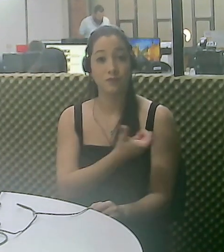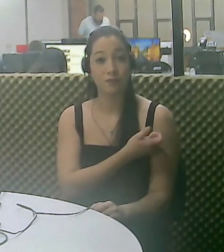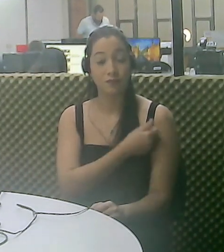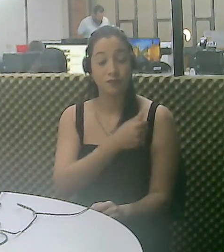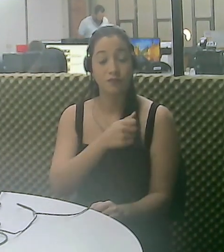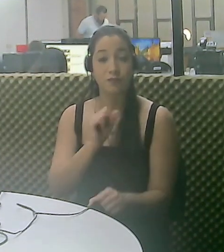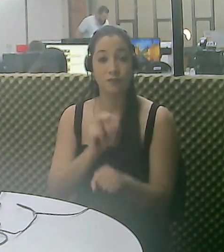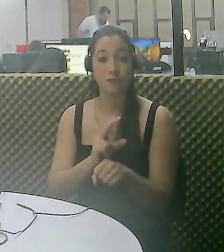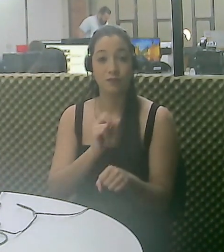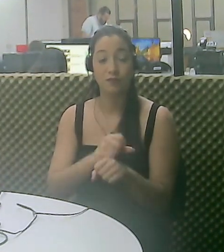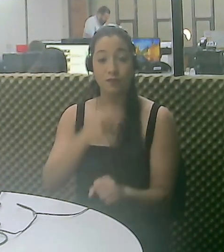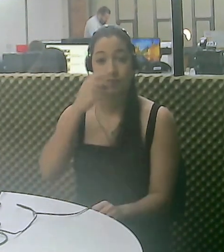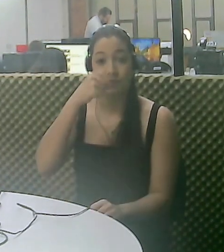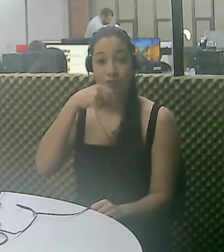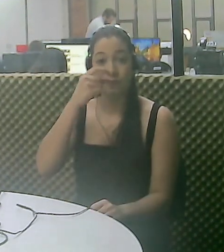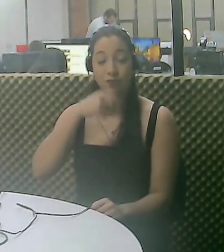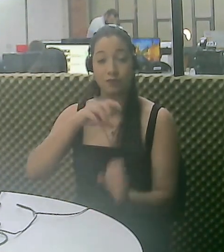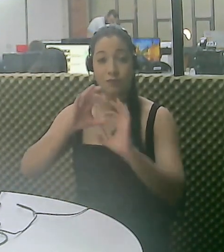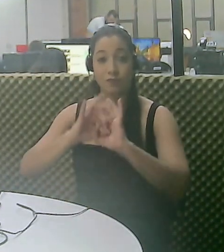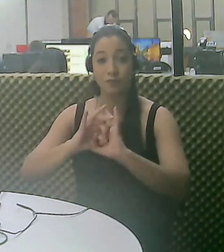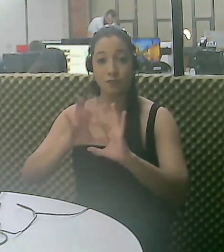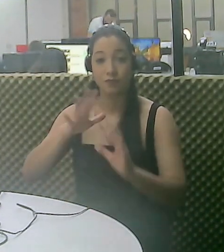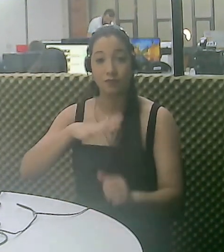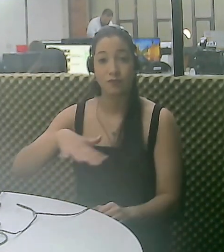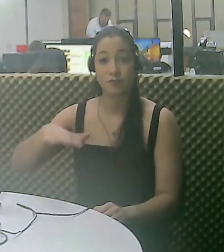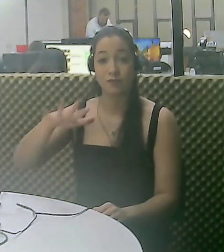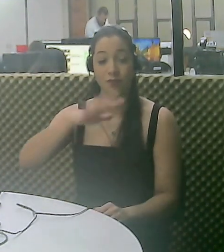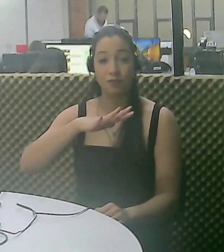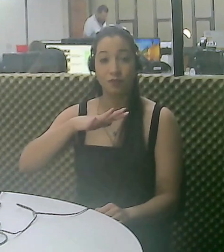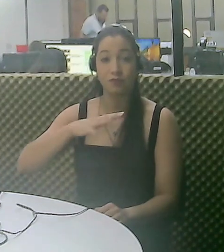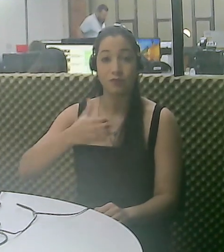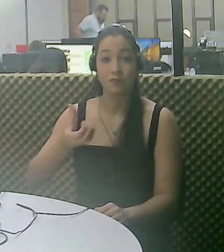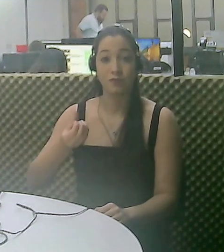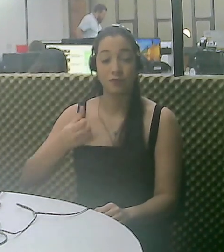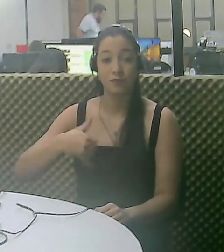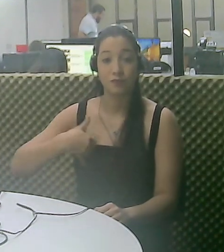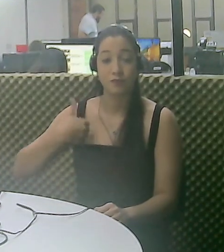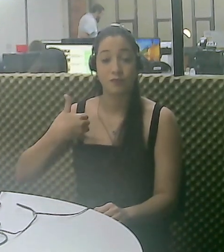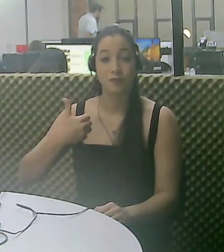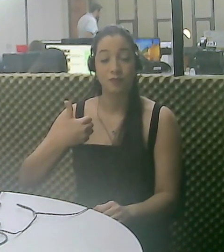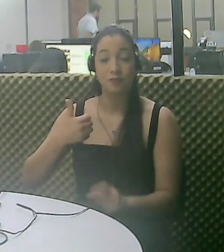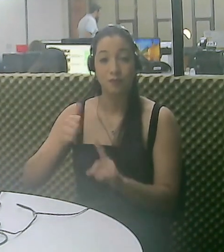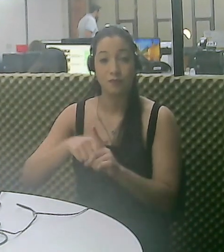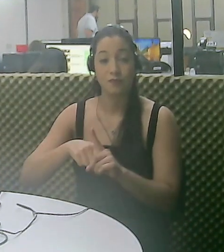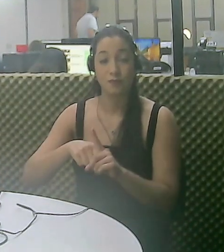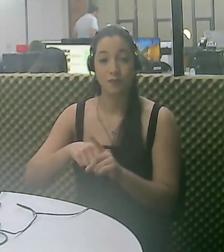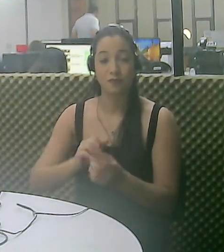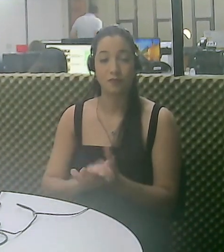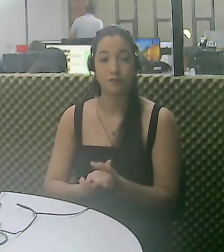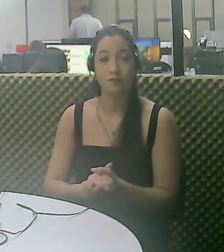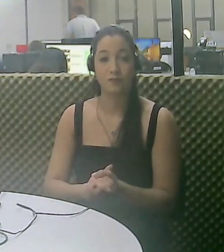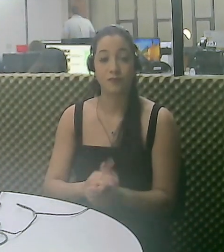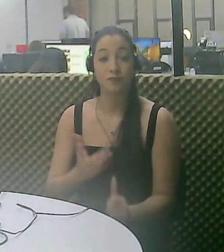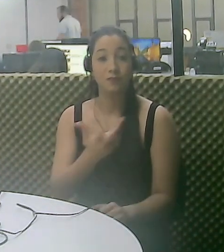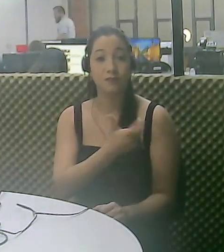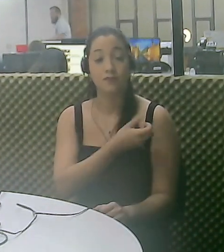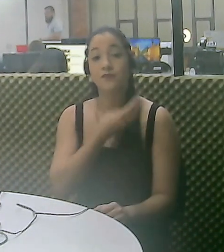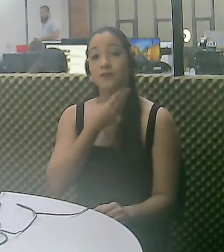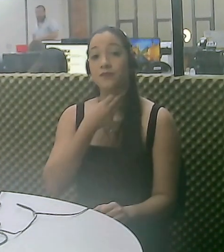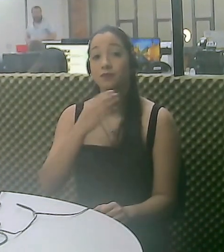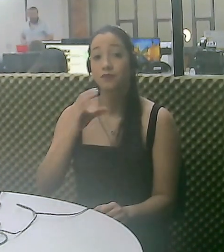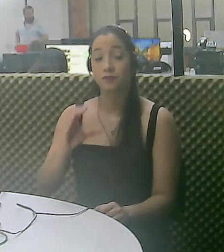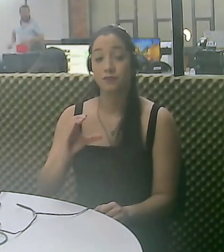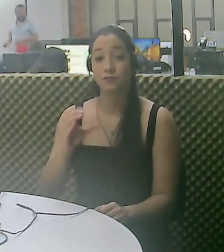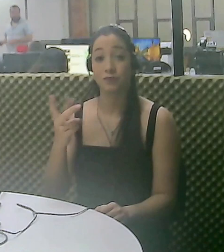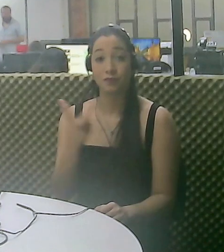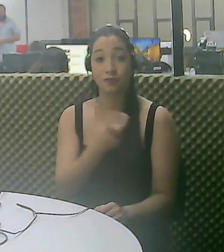vírus da gripe está disponível para a população em geral a partir dos 6 meses de idade. Já a vacina contra meningite C pode